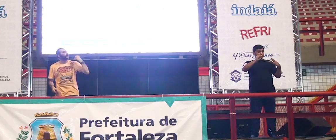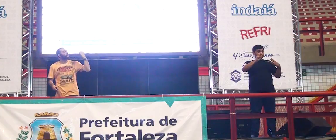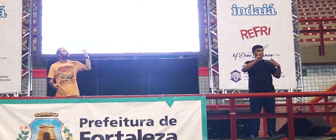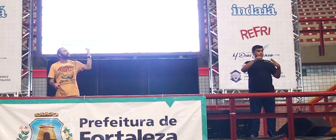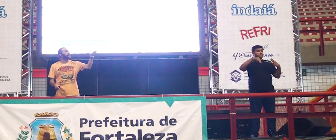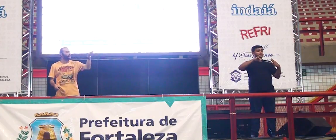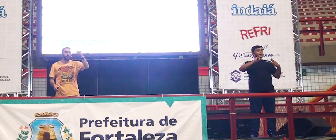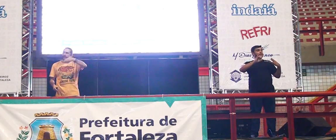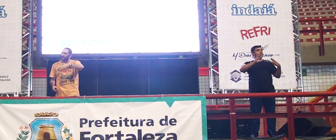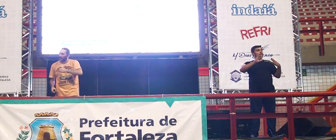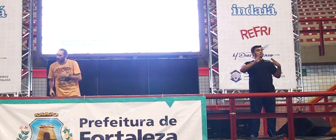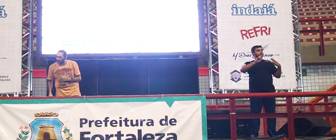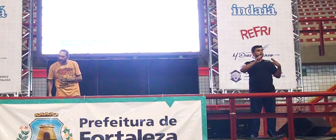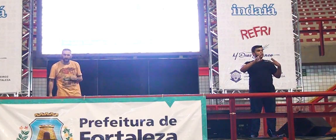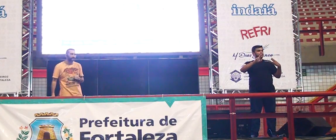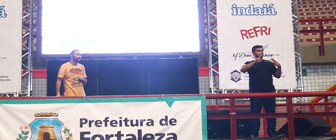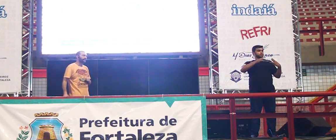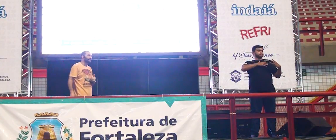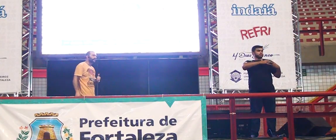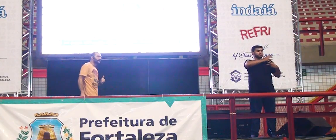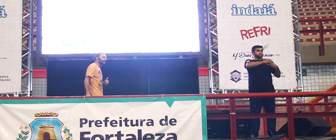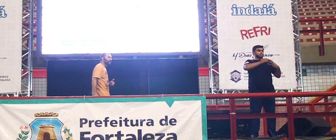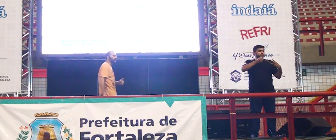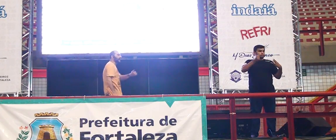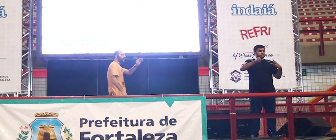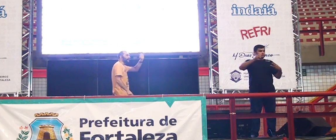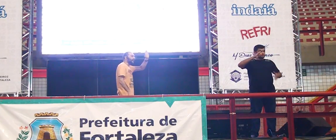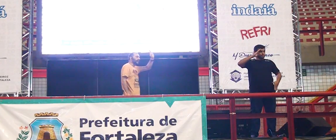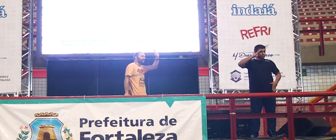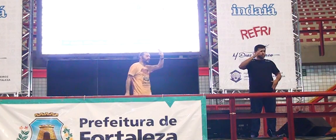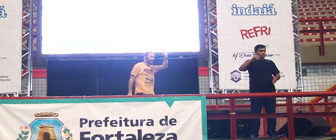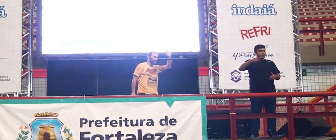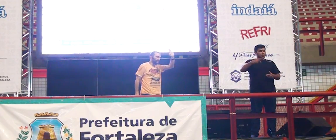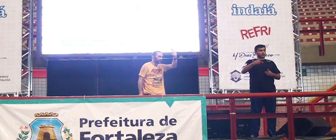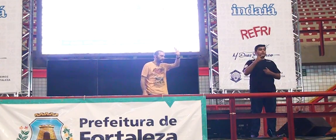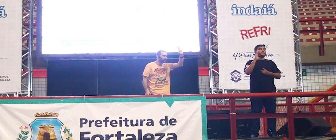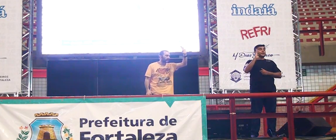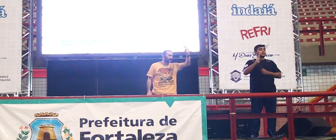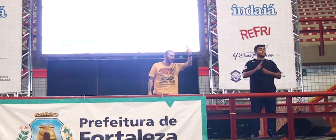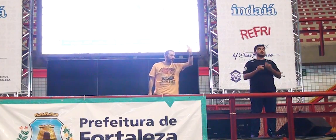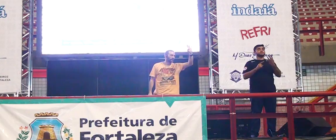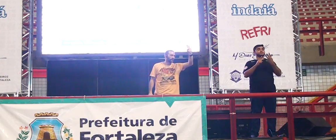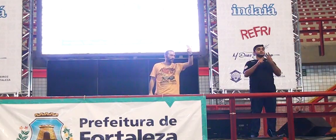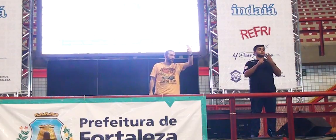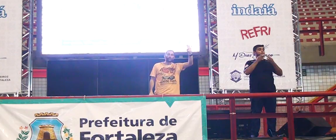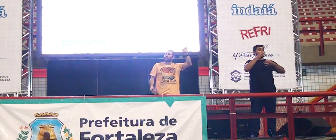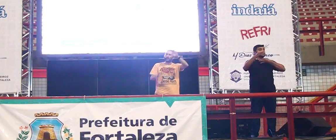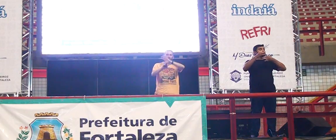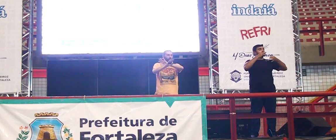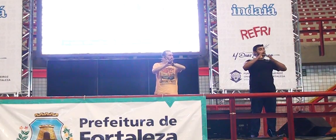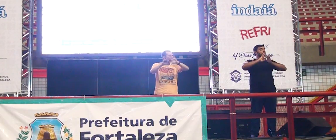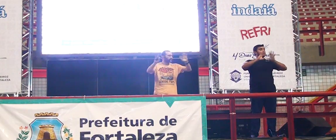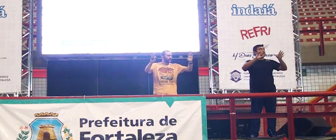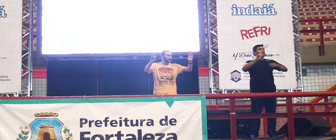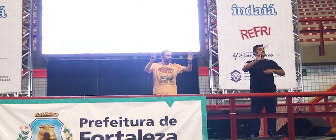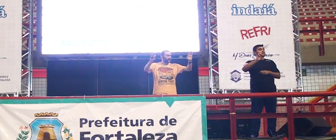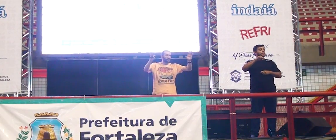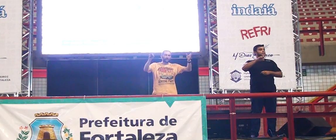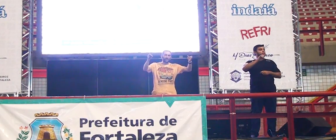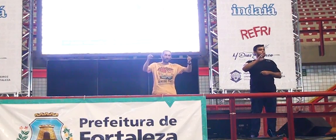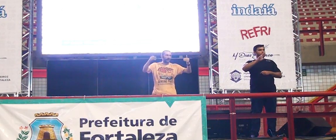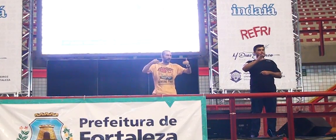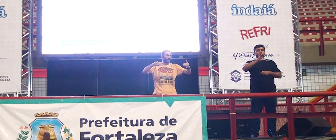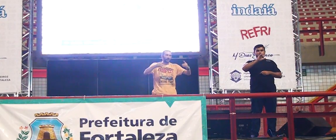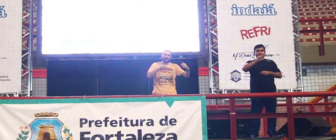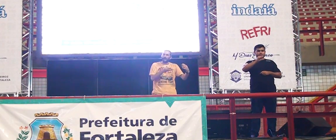governos civil-militares, e a redemocratização. Está claro? Só isso.